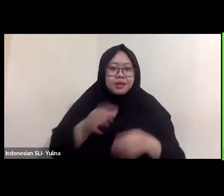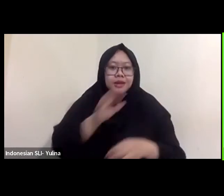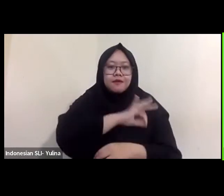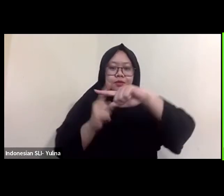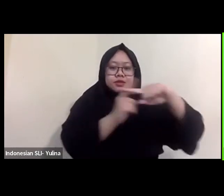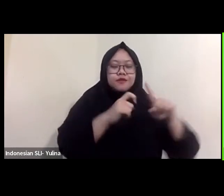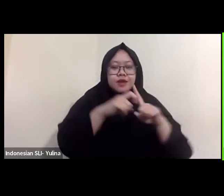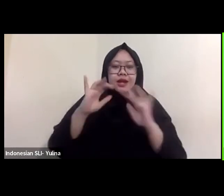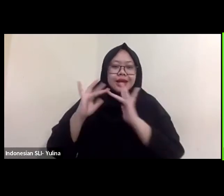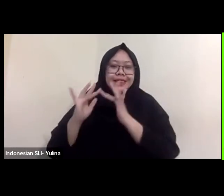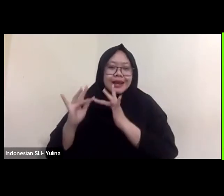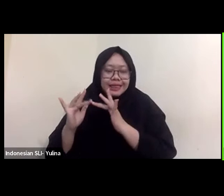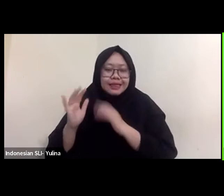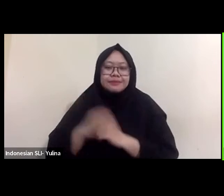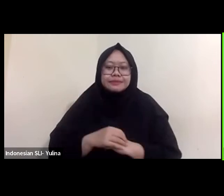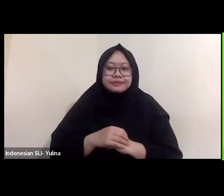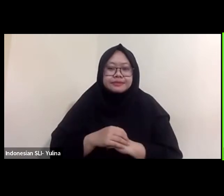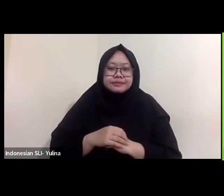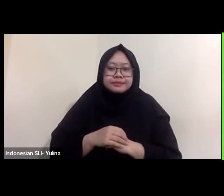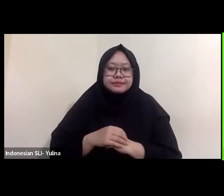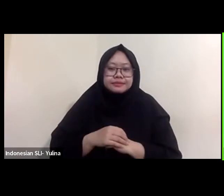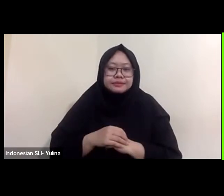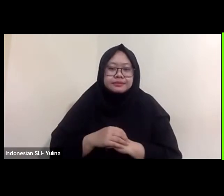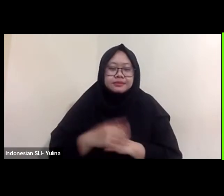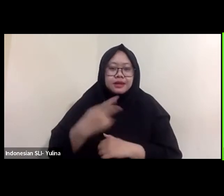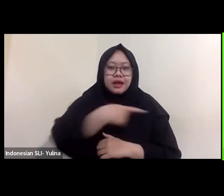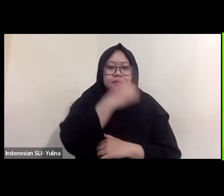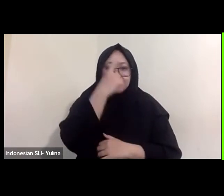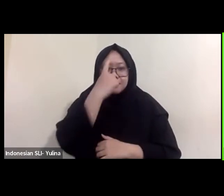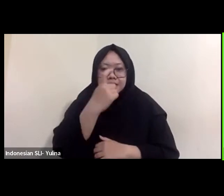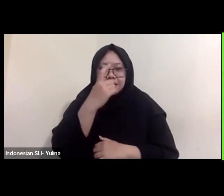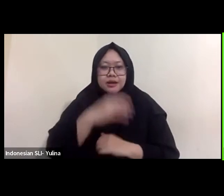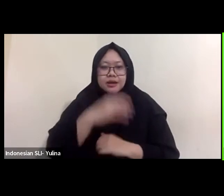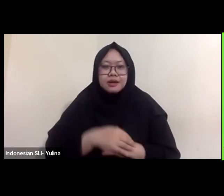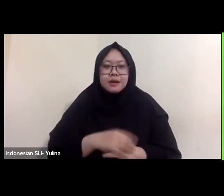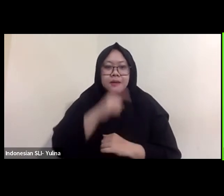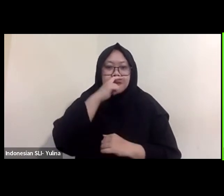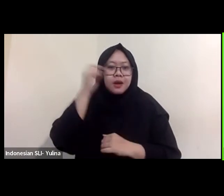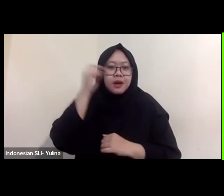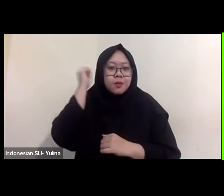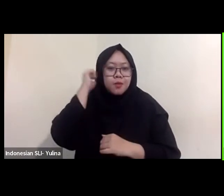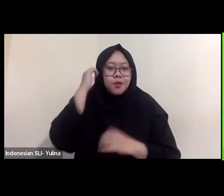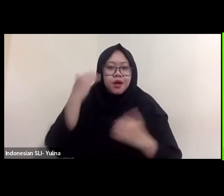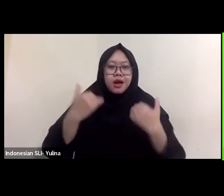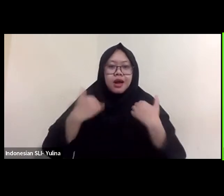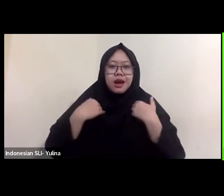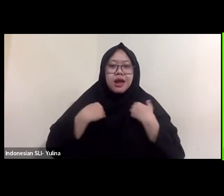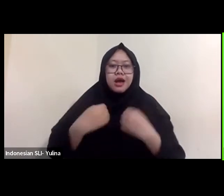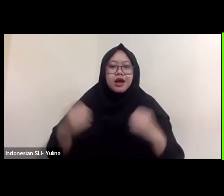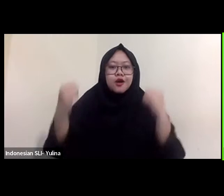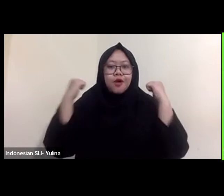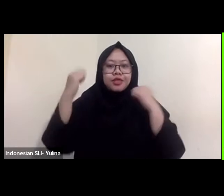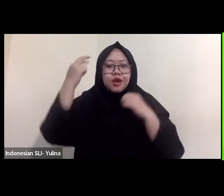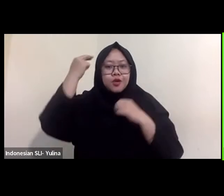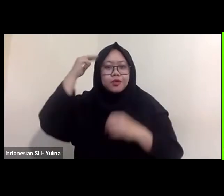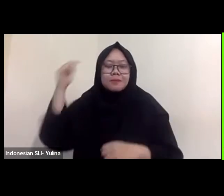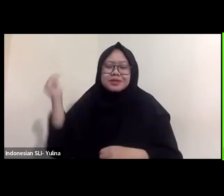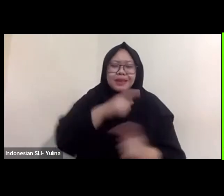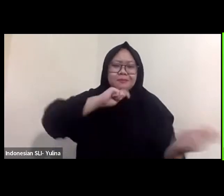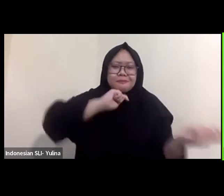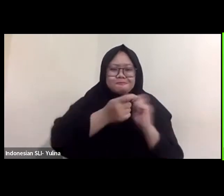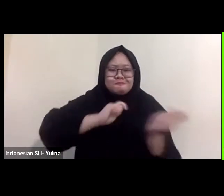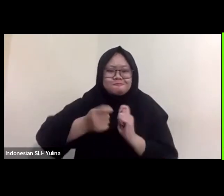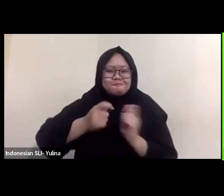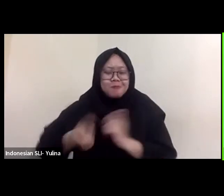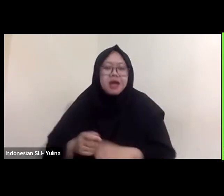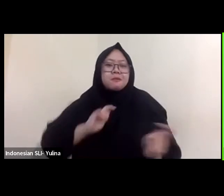terus berkarya. Kami percaya Bapak Ibu memiliki kekuatan untuk mengakselerasi perubahan ini. Perubahan